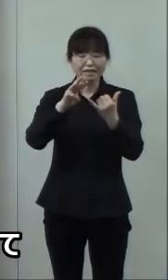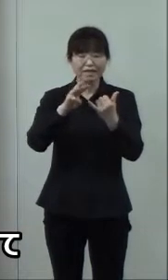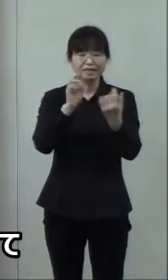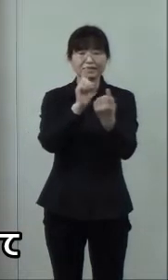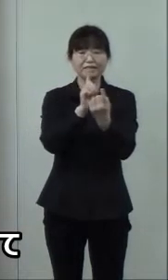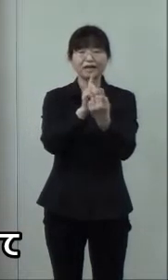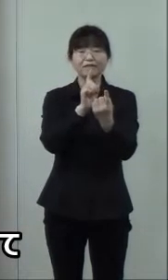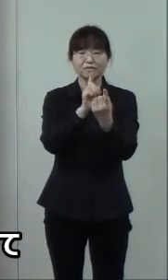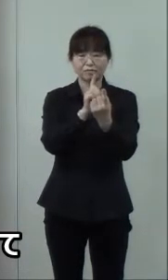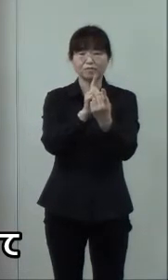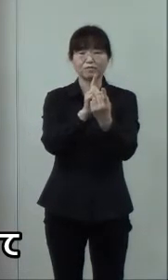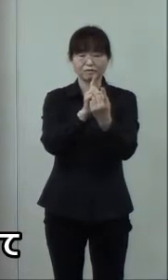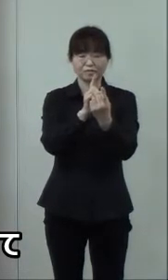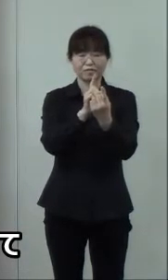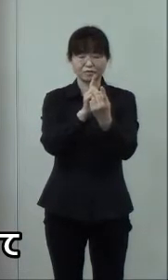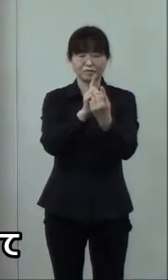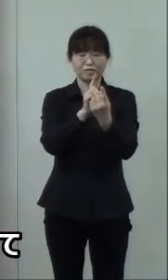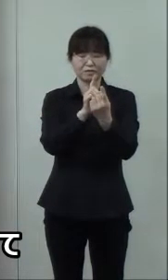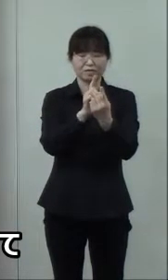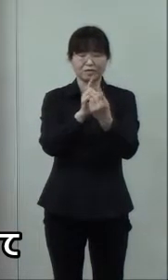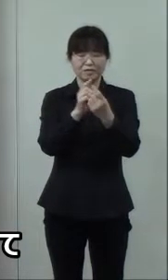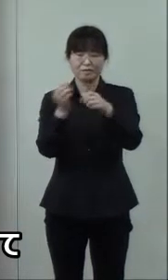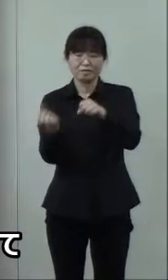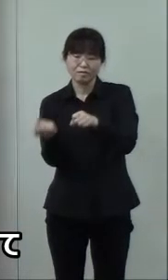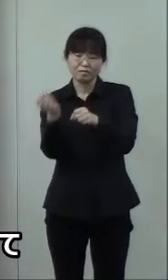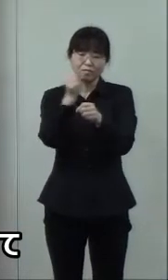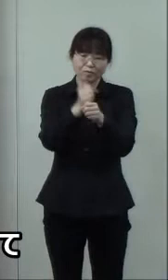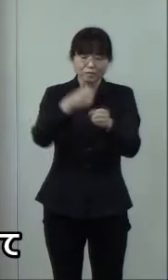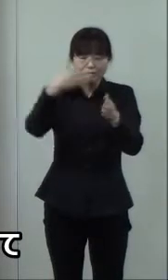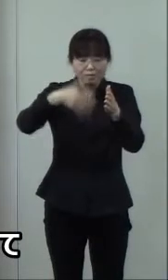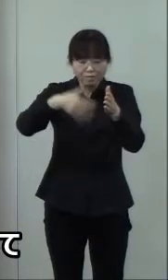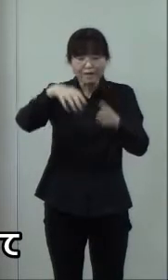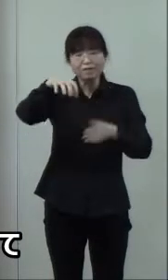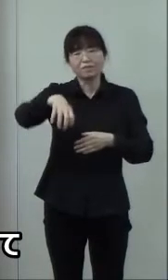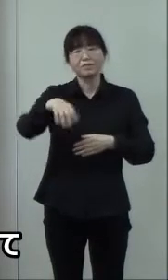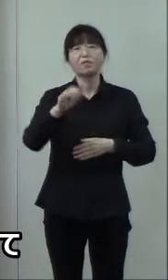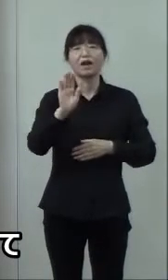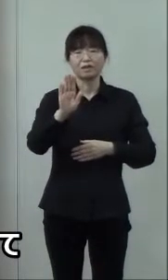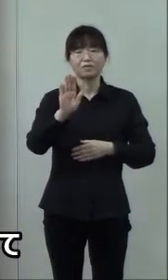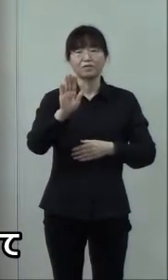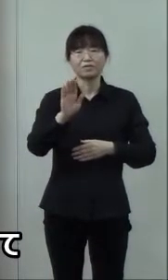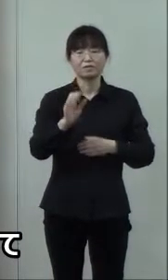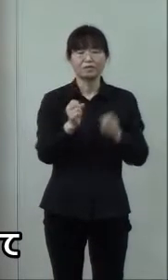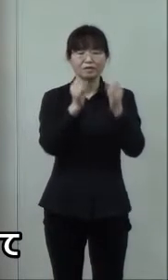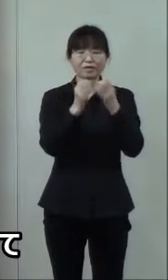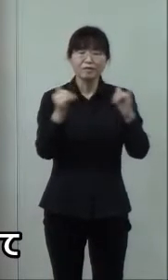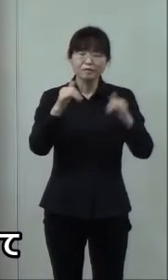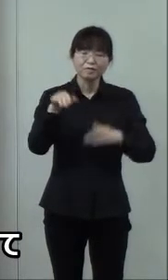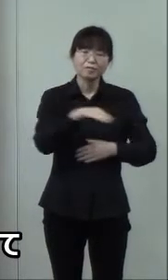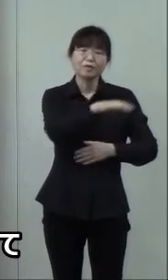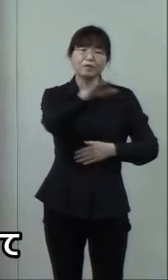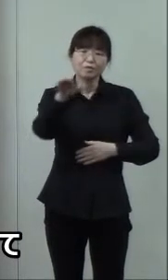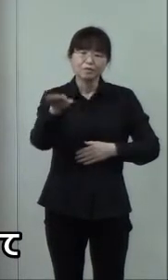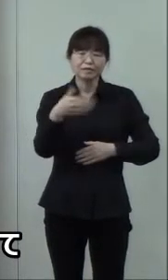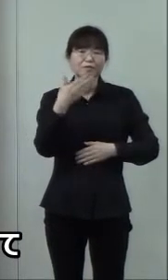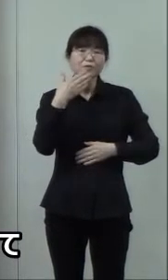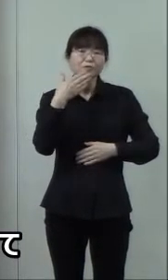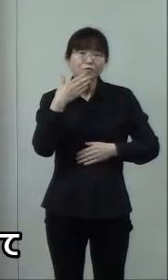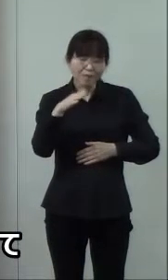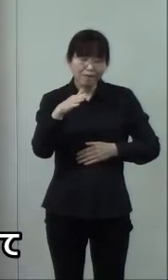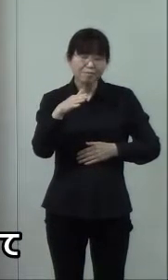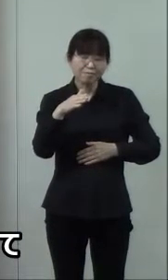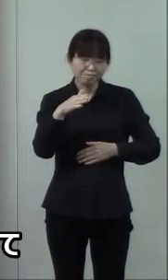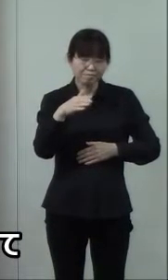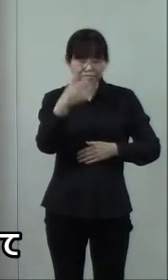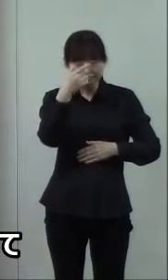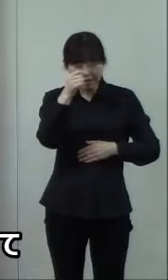れも本格復旧してないわけでありまして、住民の皆さん方にもまだまだご不便をかけているところ